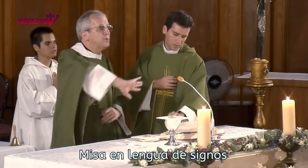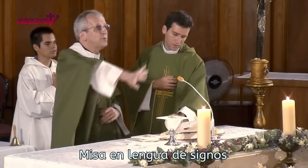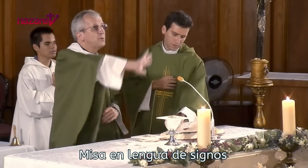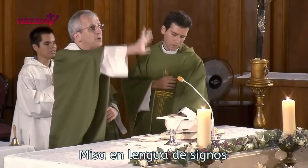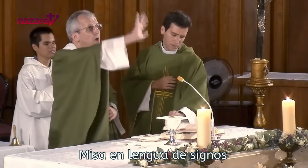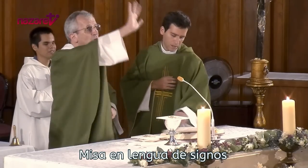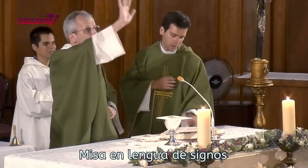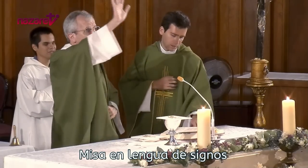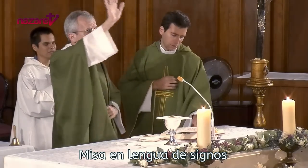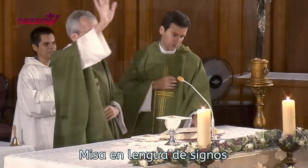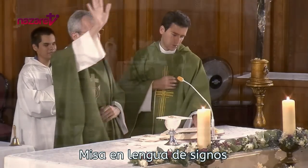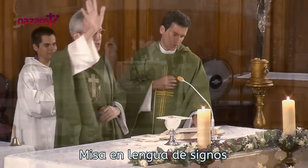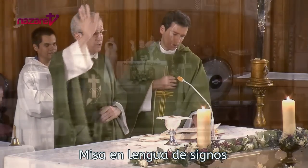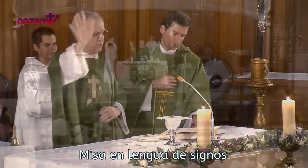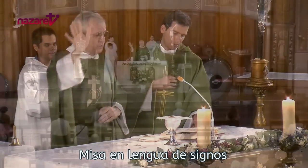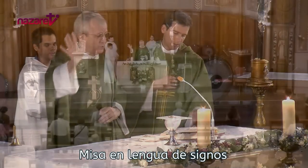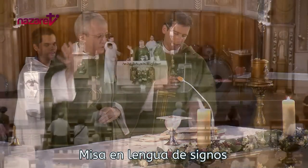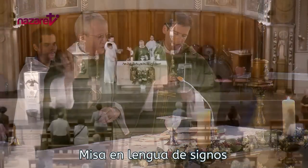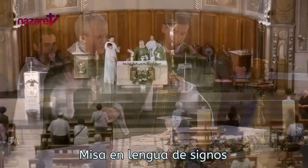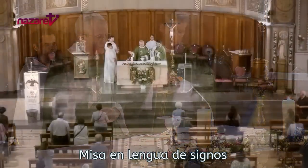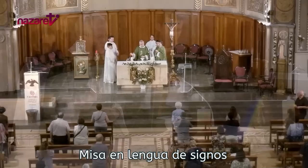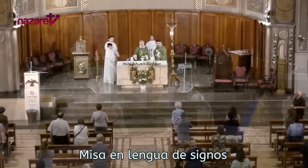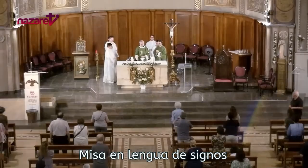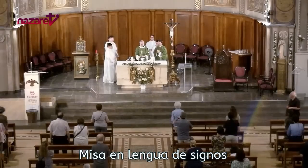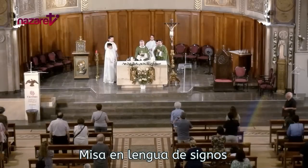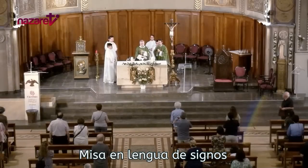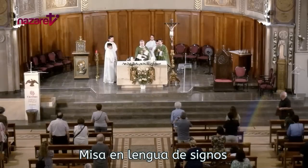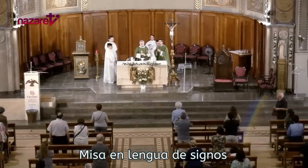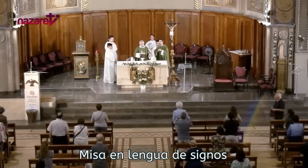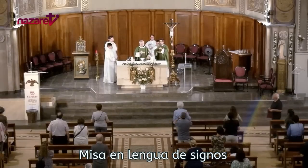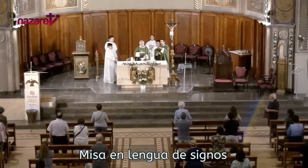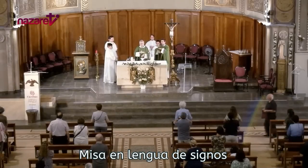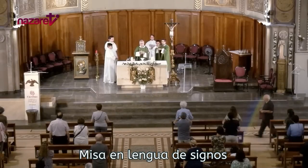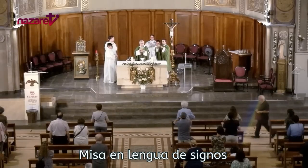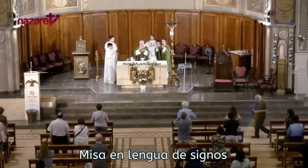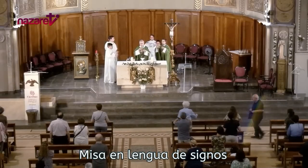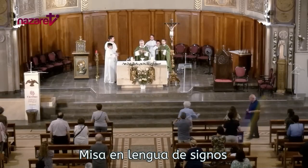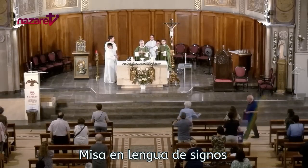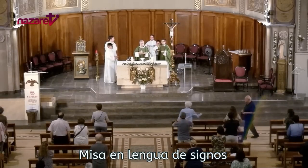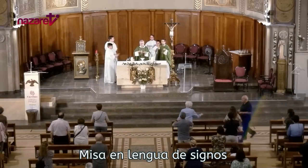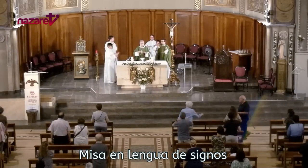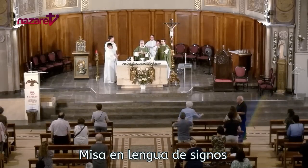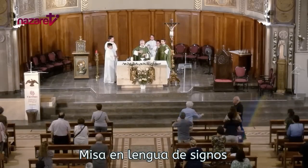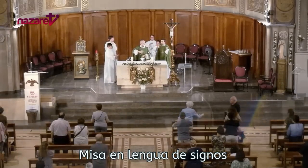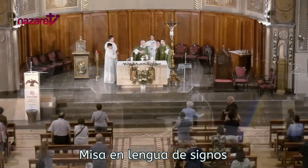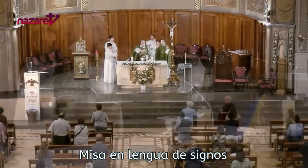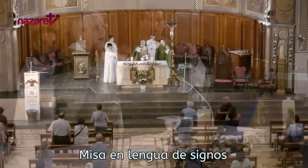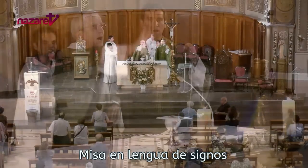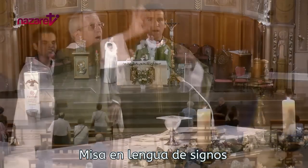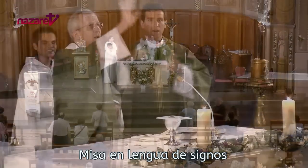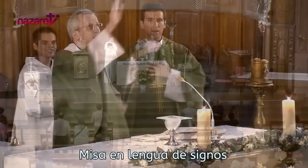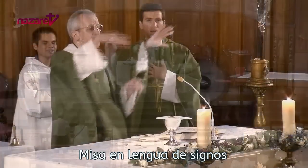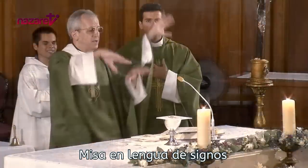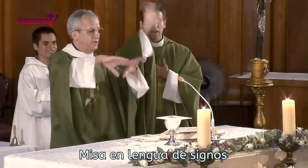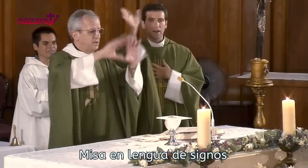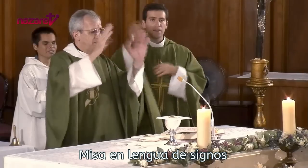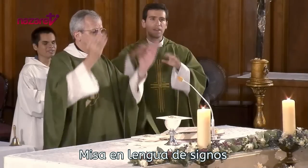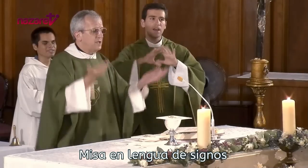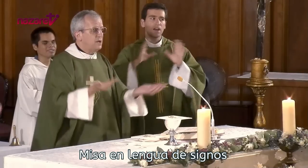Señor, Dios del universo. Llenos están el cielo